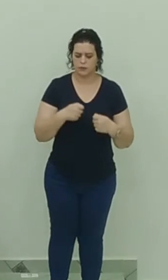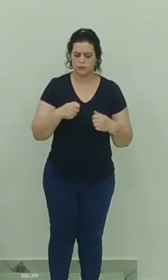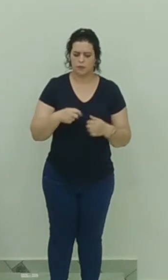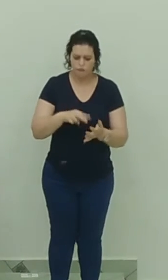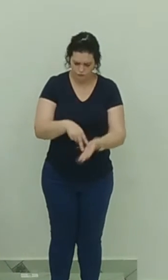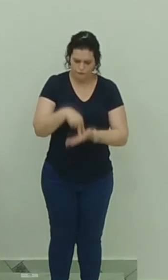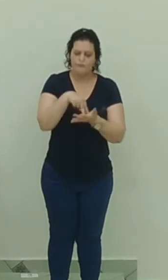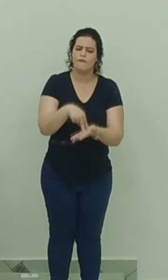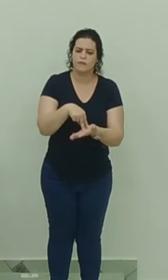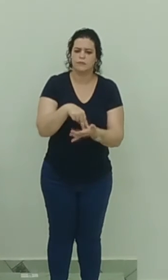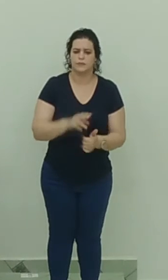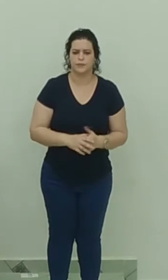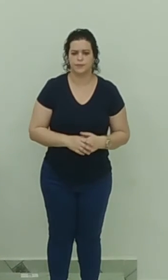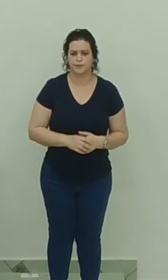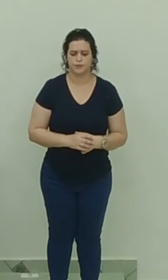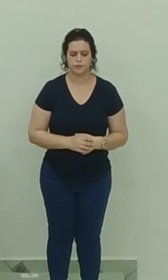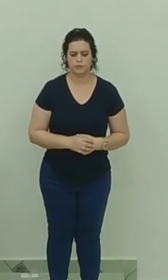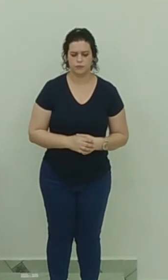Decisão é com você,